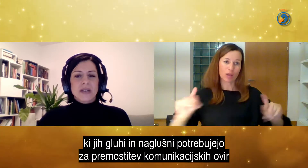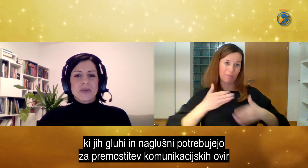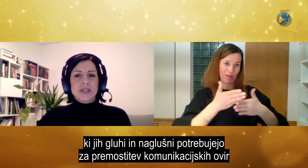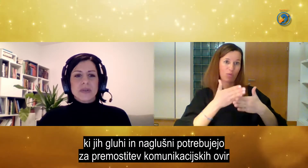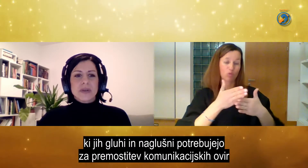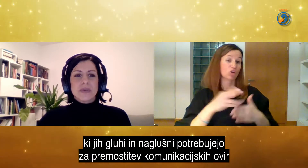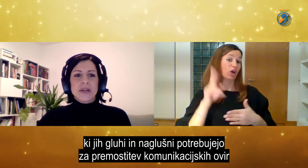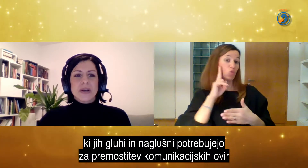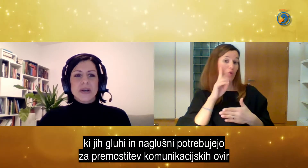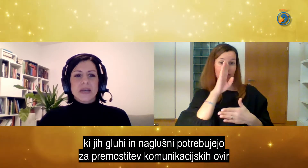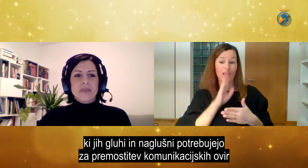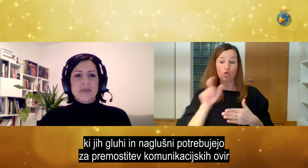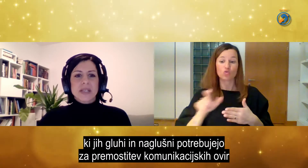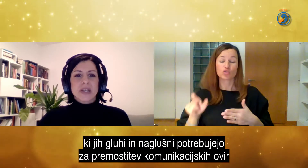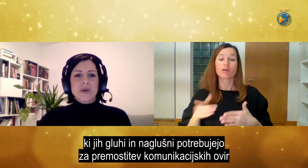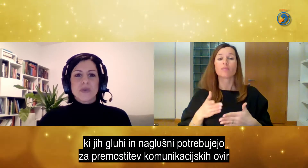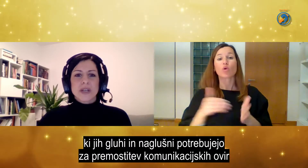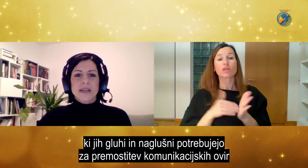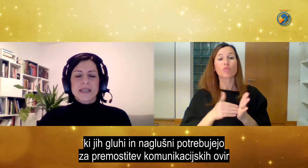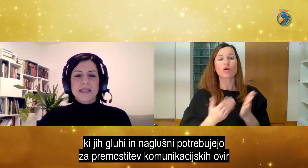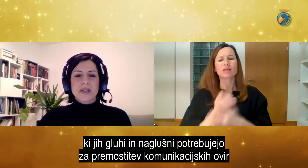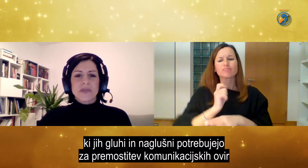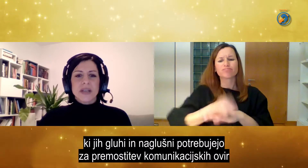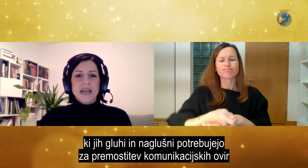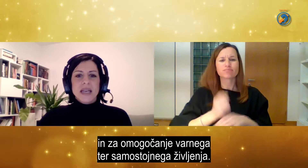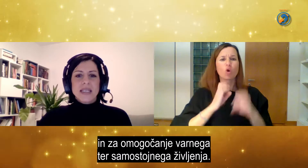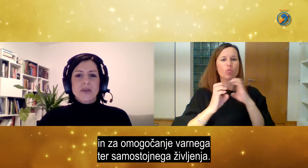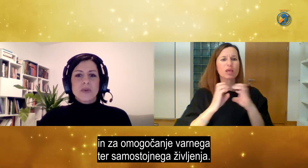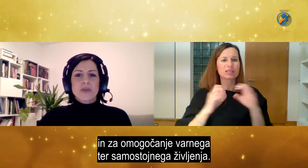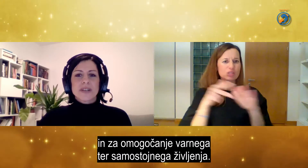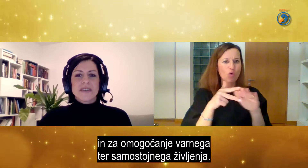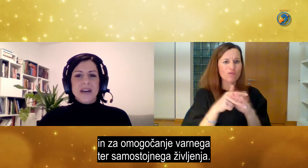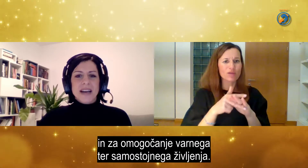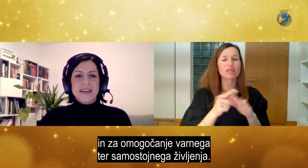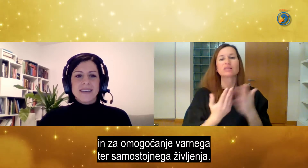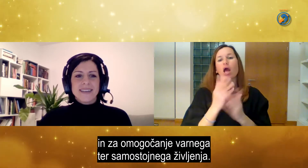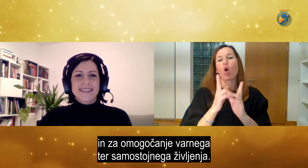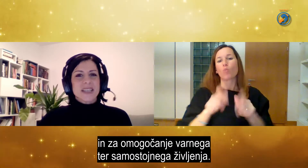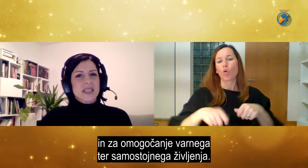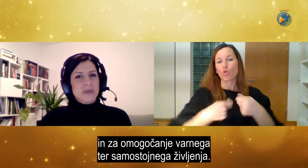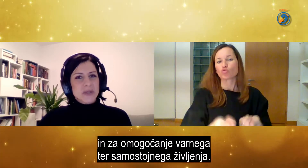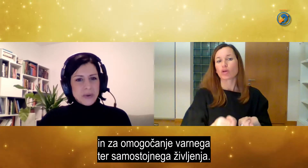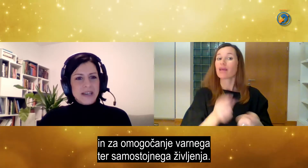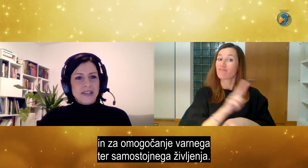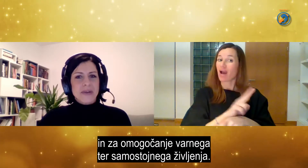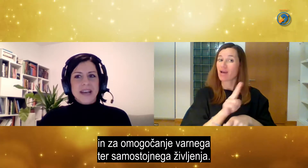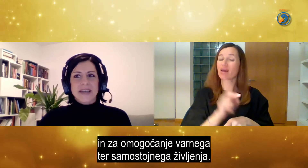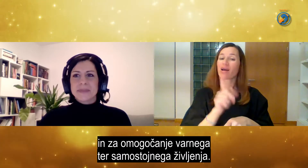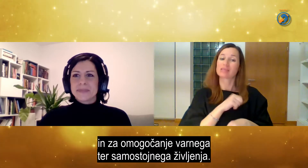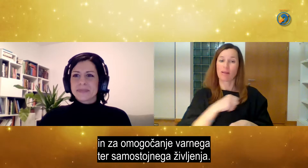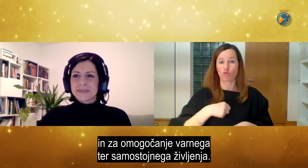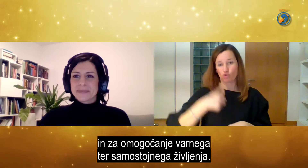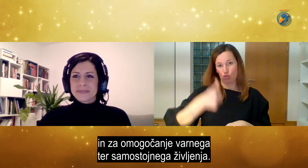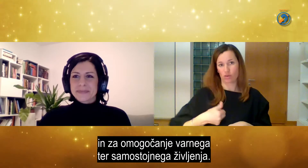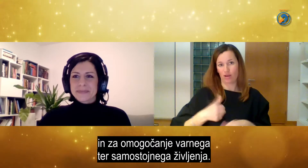gluhi in naglušni potrebujejo za premostitev komunikacijskih ovir in za omogočanje varnega ter samostojnega življenja.